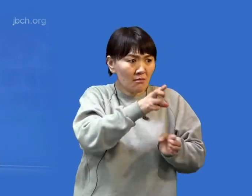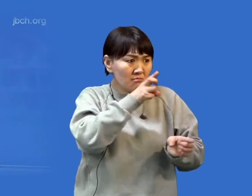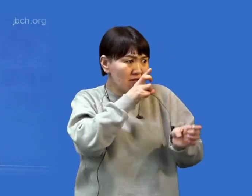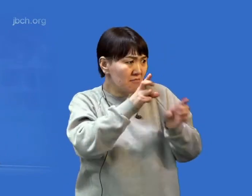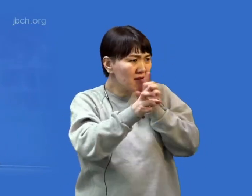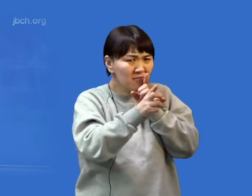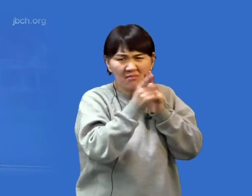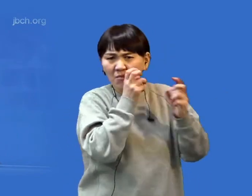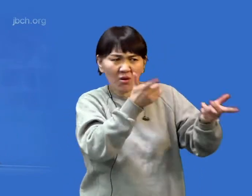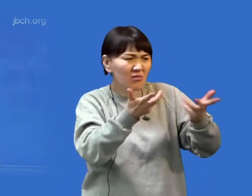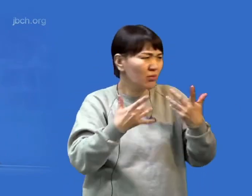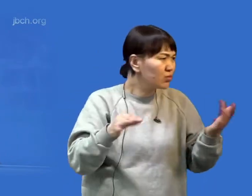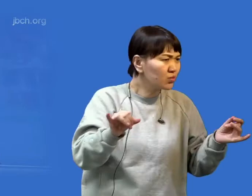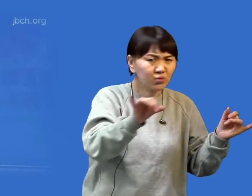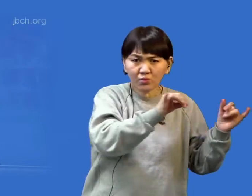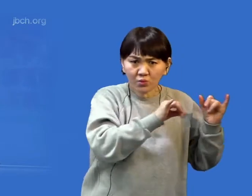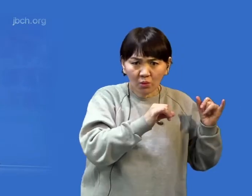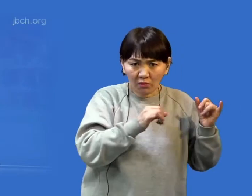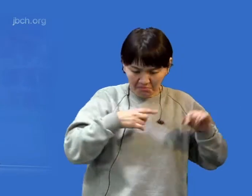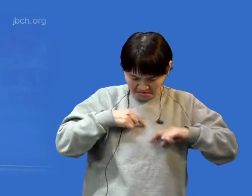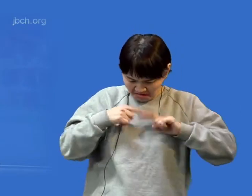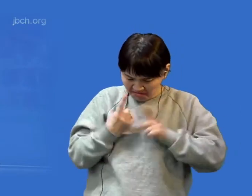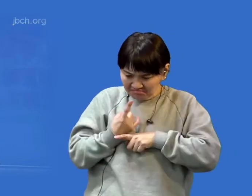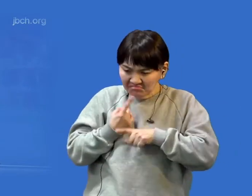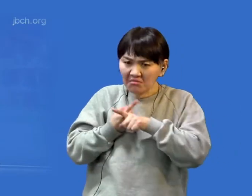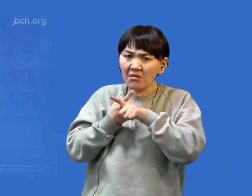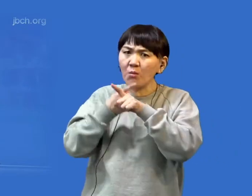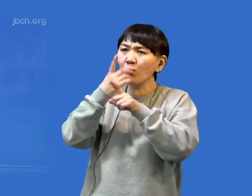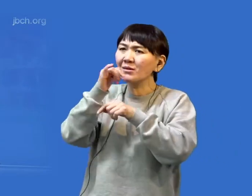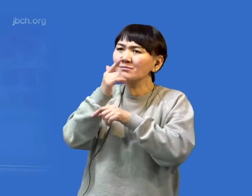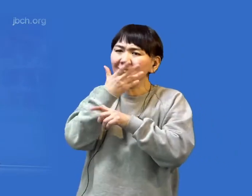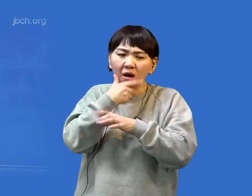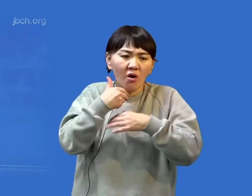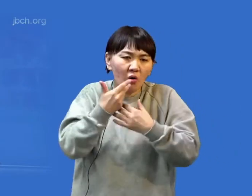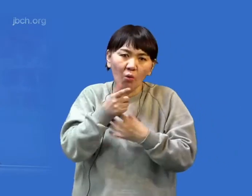байна. Тэглэр чи өөрийнхөө аргын дагуу амьдраад байна. Бурхнаас авахгүй байна.